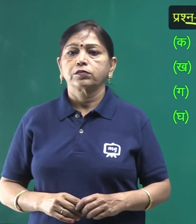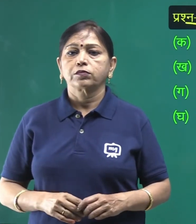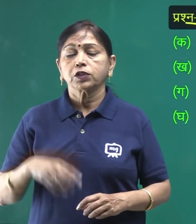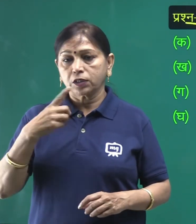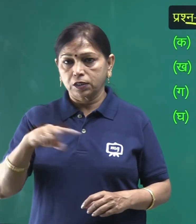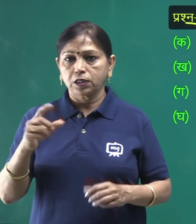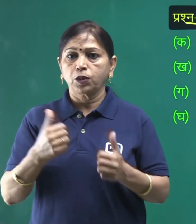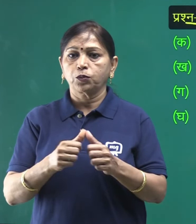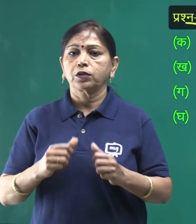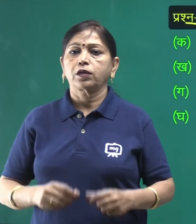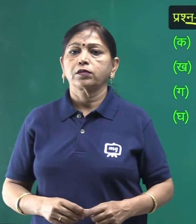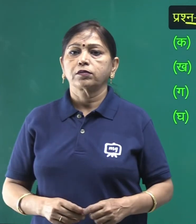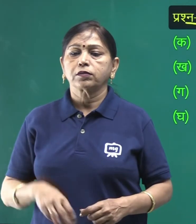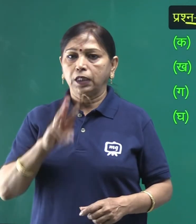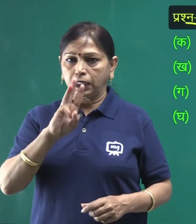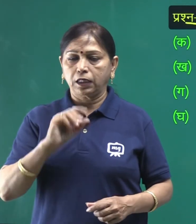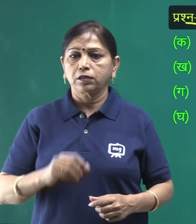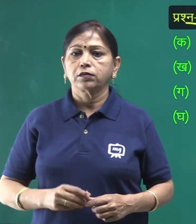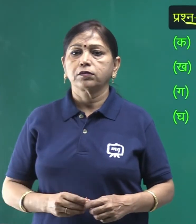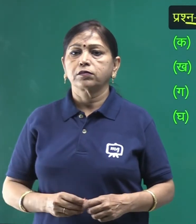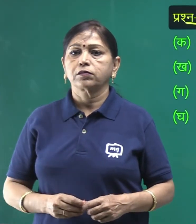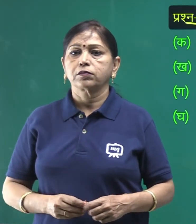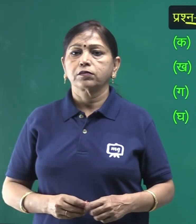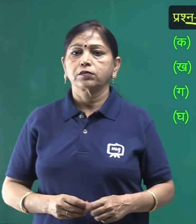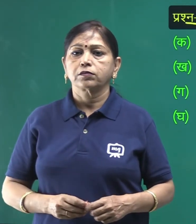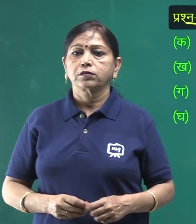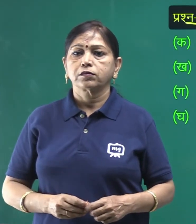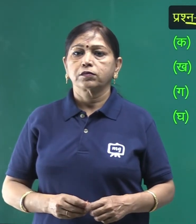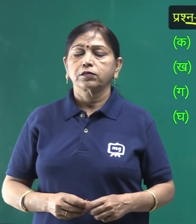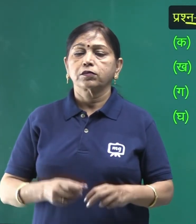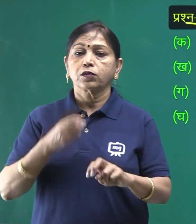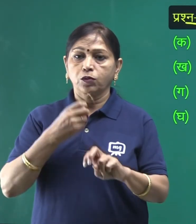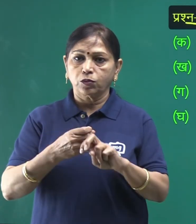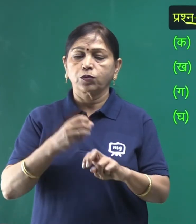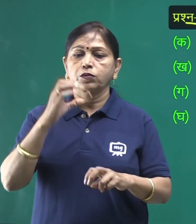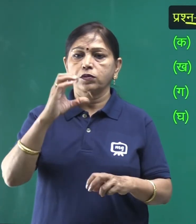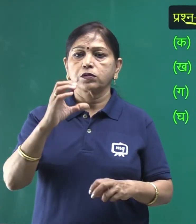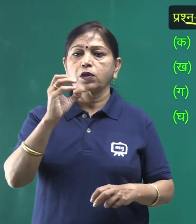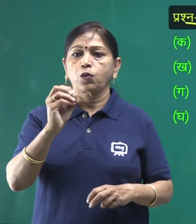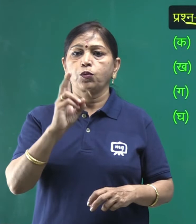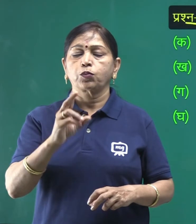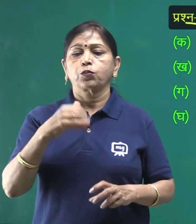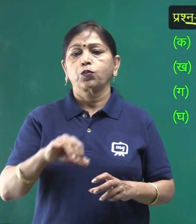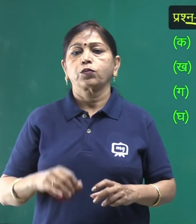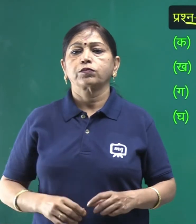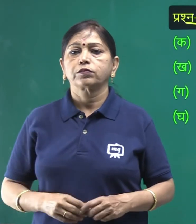सही उत्तर 3 ठोस कार्बन डाइऑक्साइड को।